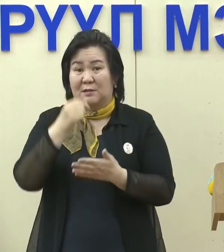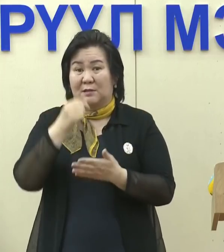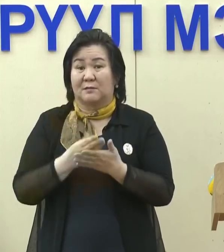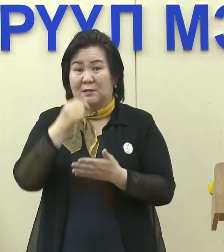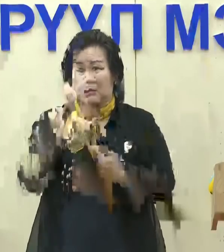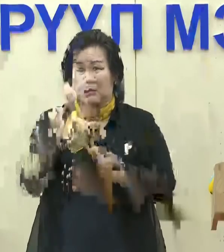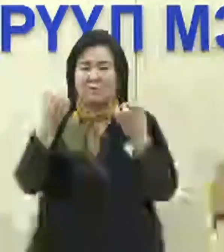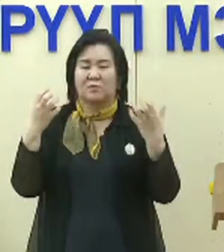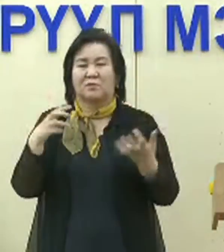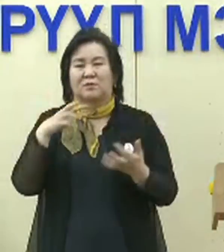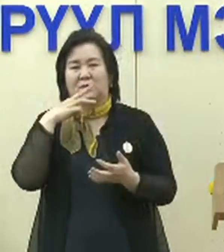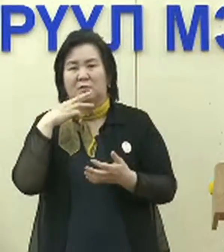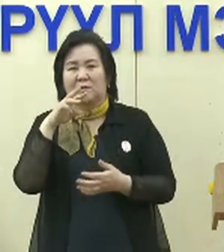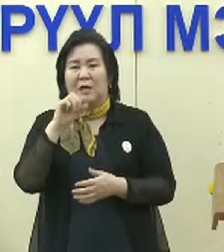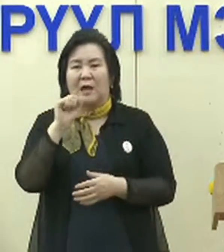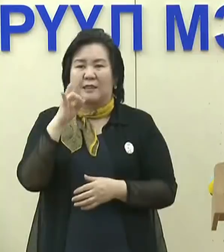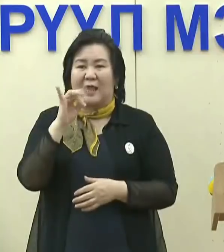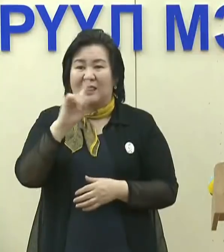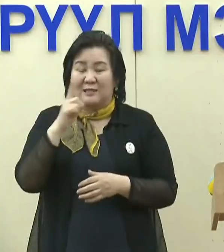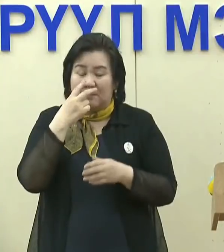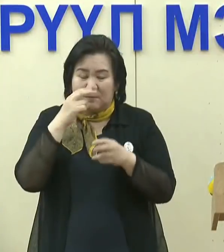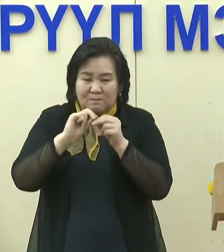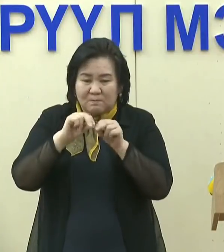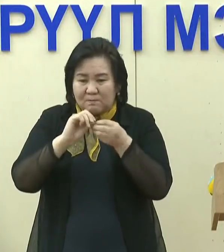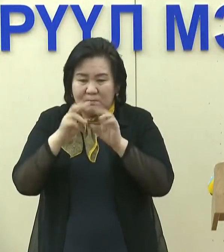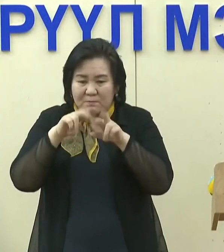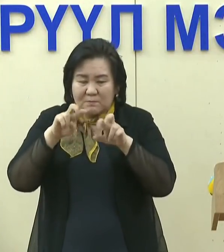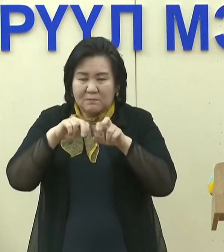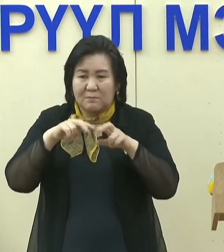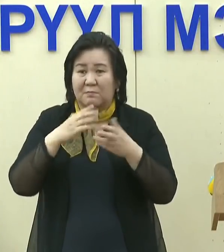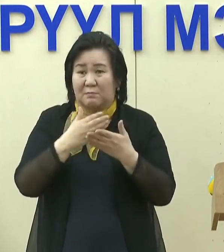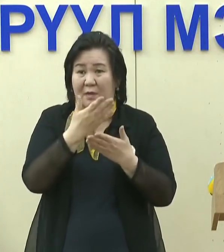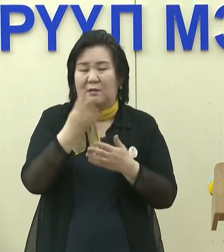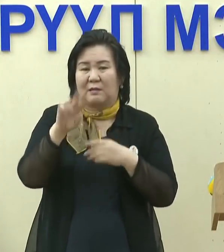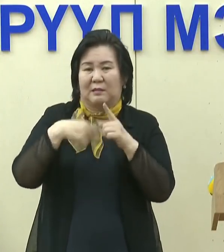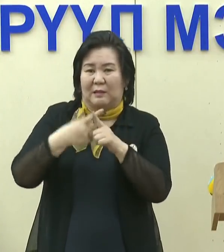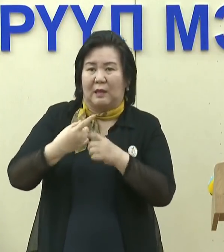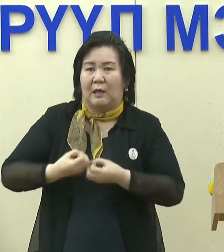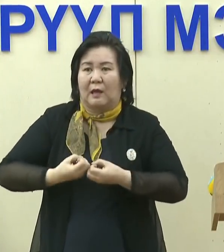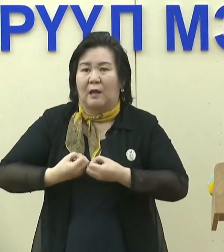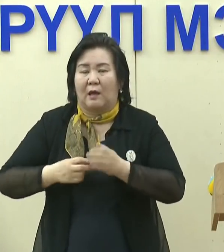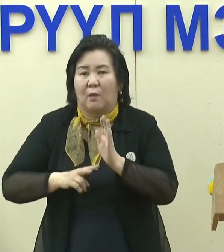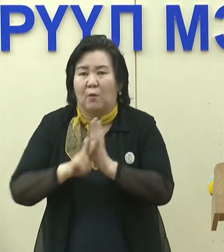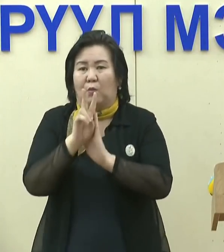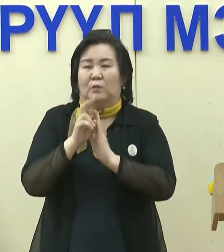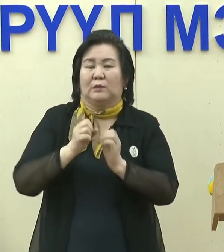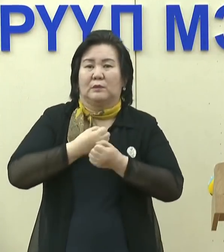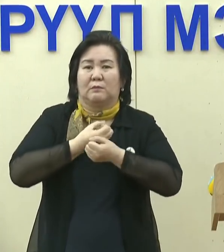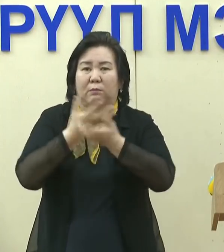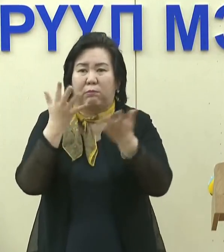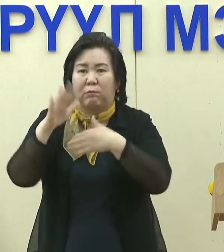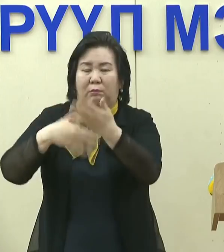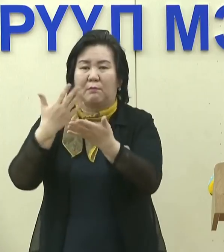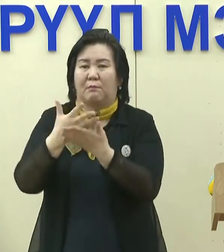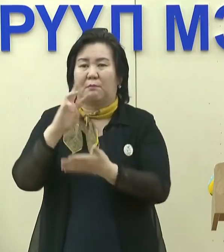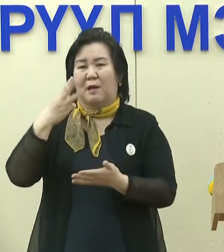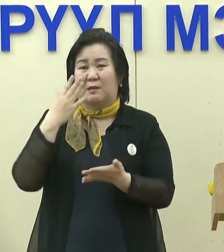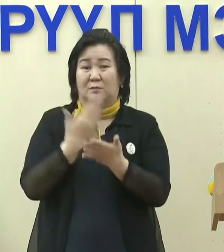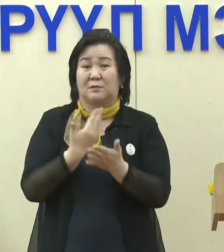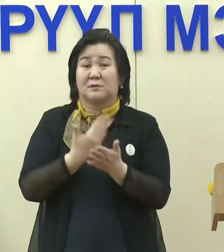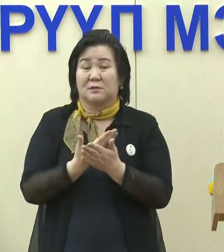судлаачдын зөндөө прогноз ийм хэтийн төлөв байгаа учраас энэ одоо дахин дэгдэлт дахин цар тахал гарахаас өмнө одоо дэлхийн нийтээр явал вакцинтай болох байхаа